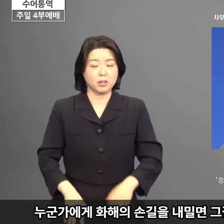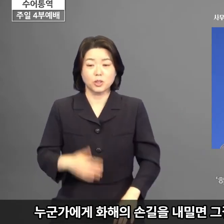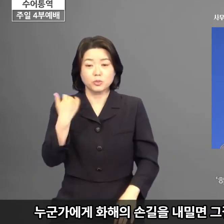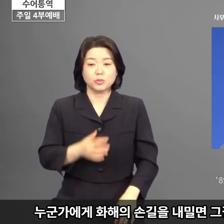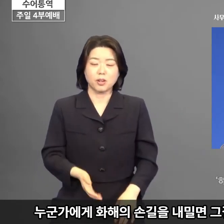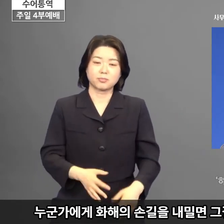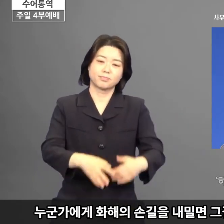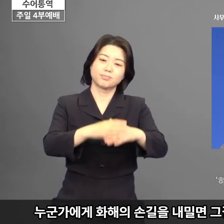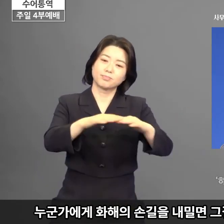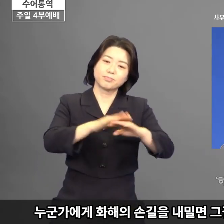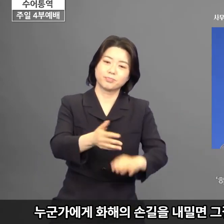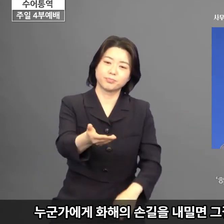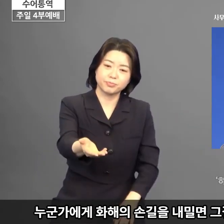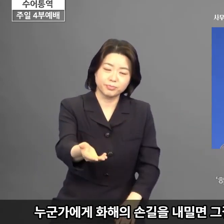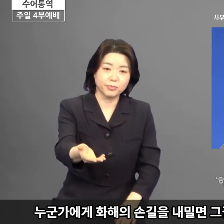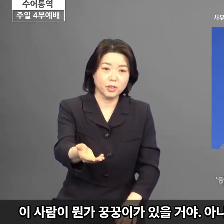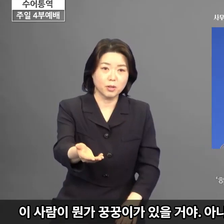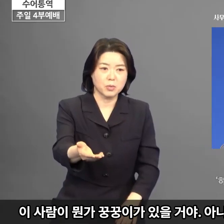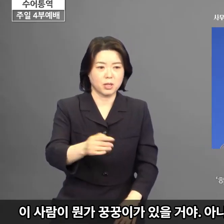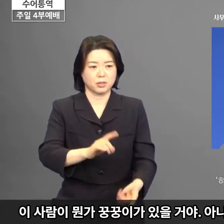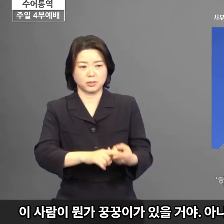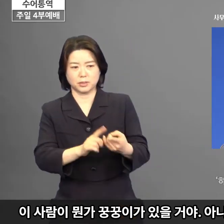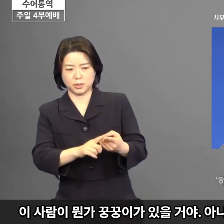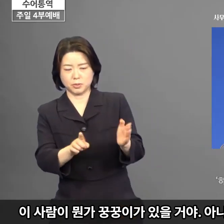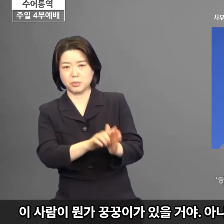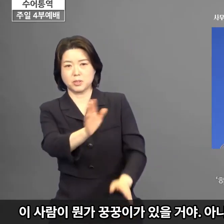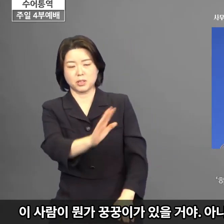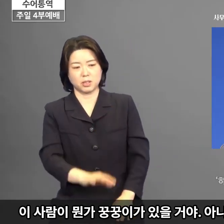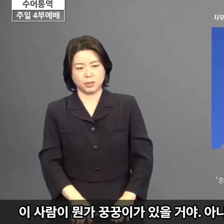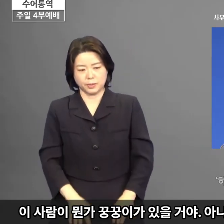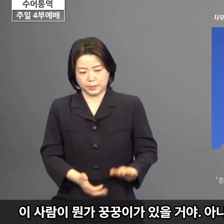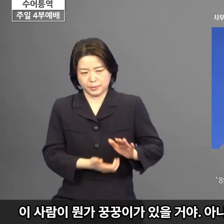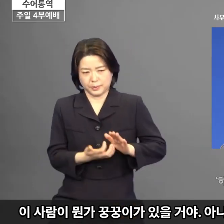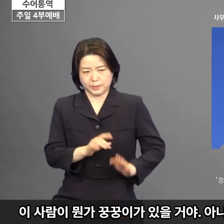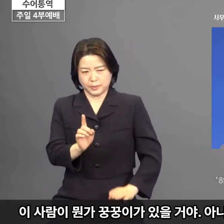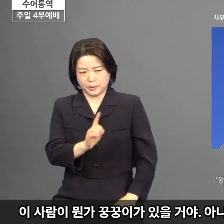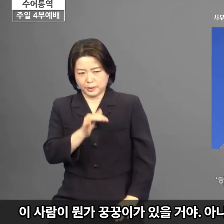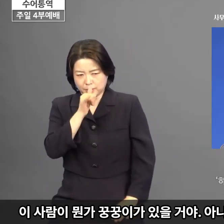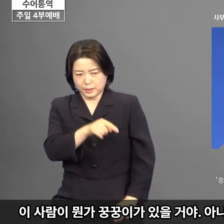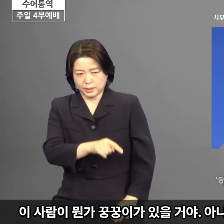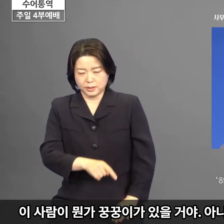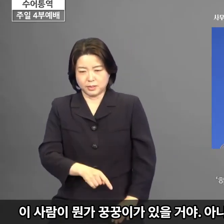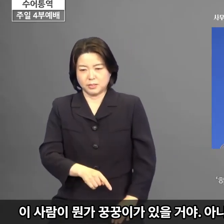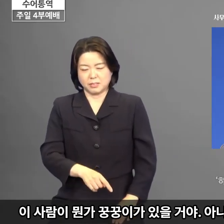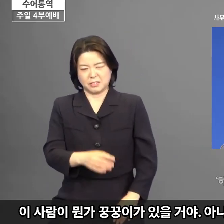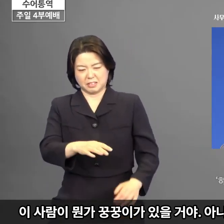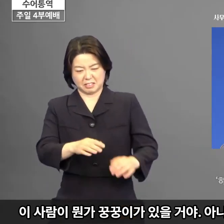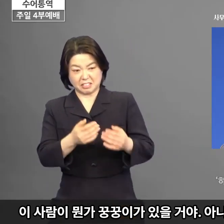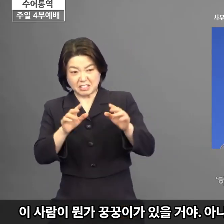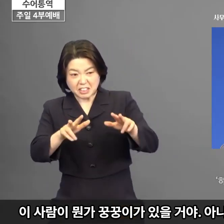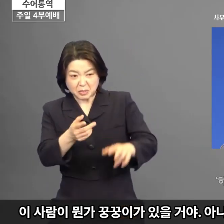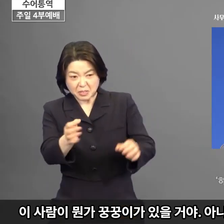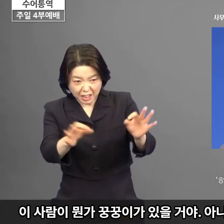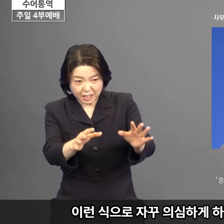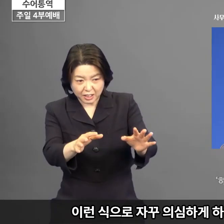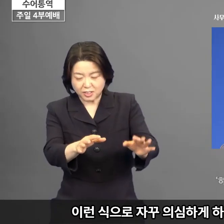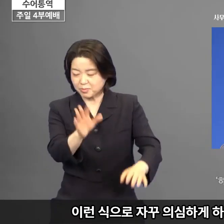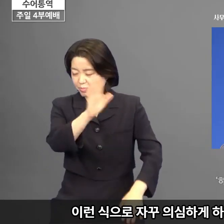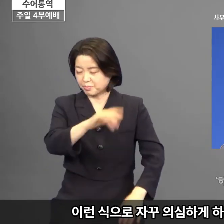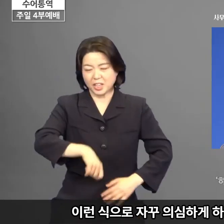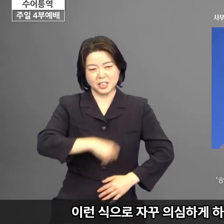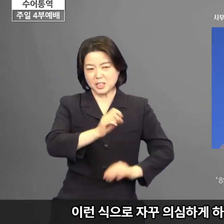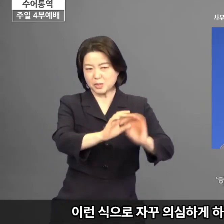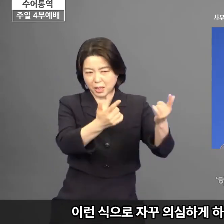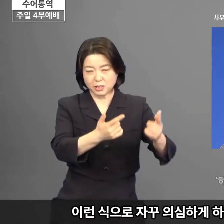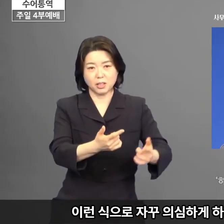화해의 손길을 내밀면 그걸 고지굿대로 받지를 못하는 겁니다. 이 사람이 뭔가 꿍꿍가 있을 거야. 아니면 이러다 말 거야. 진심이 아닐 거야. 이런